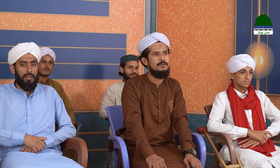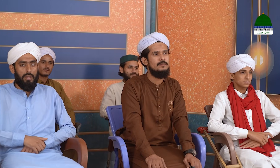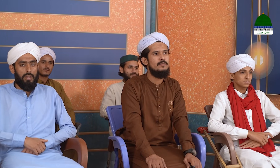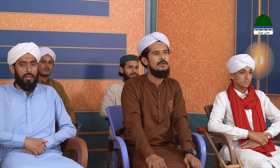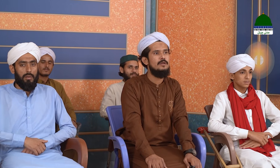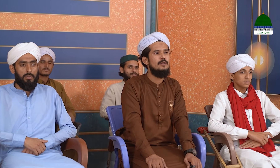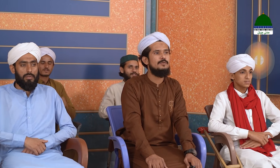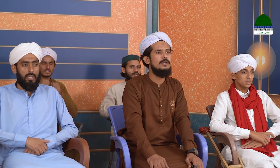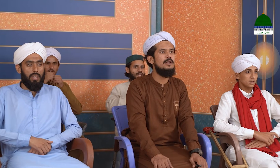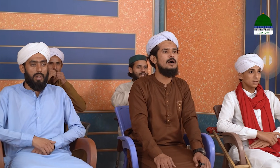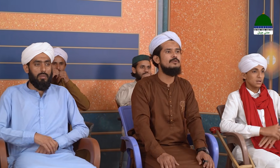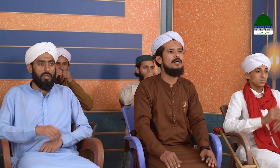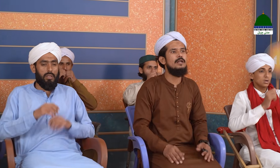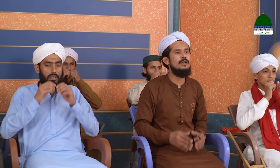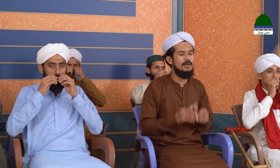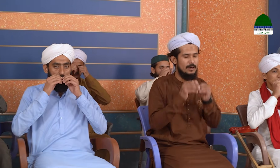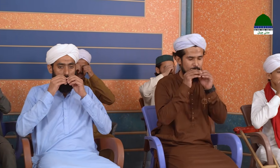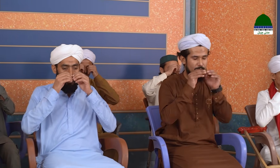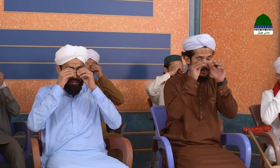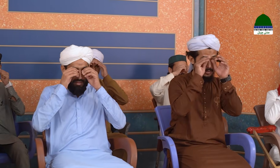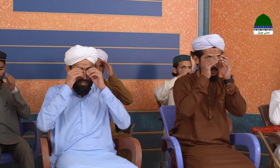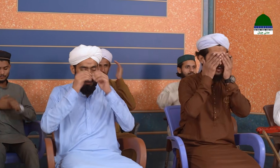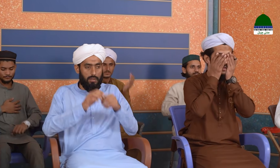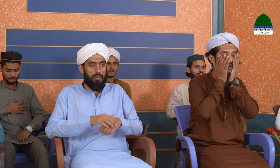صلو علی الحبیب۔